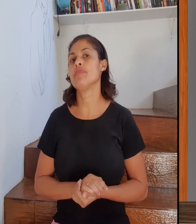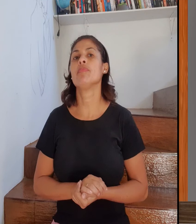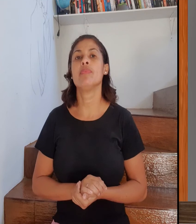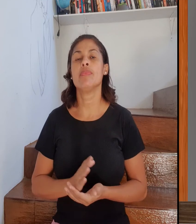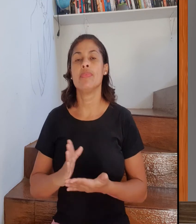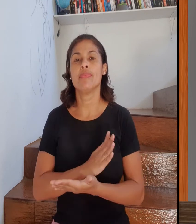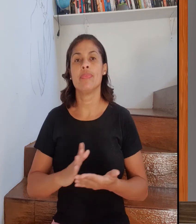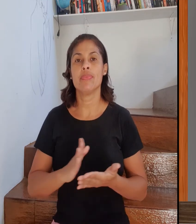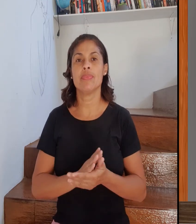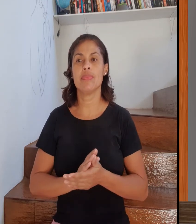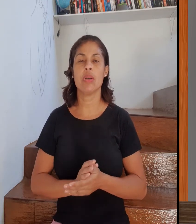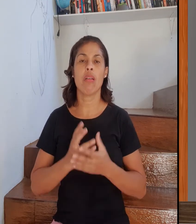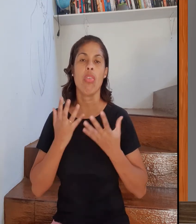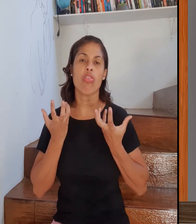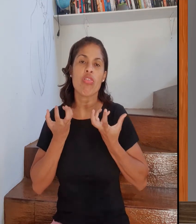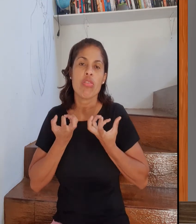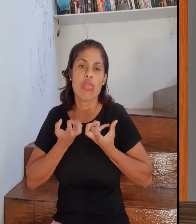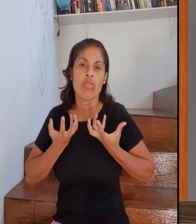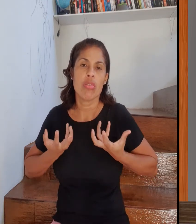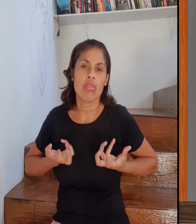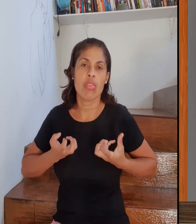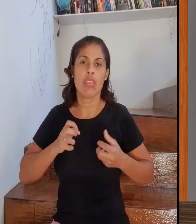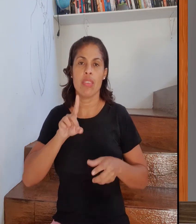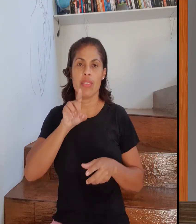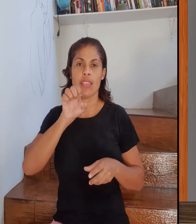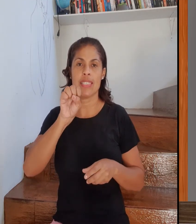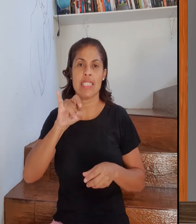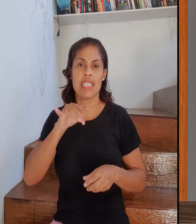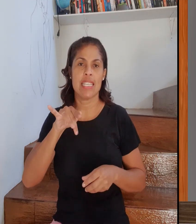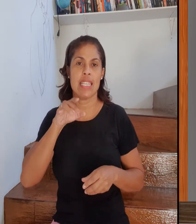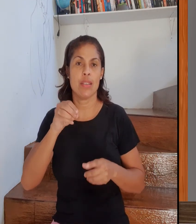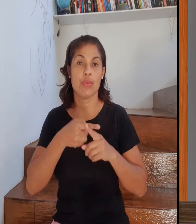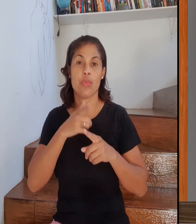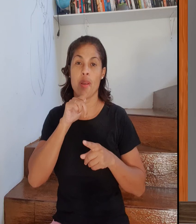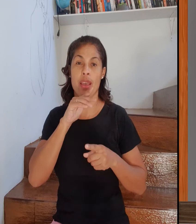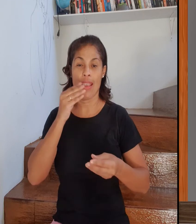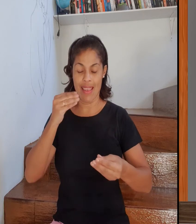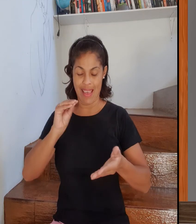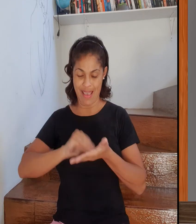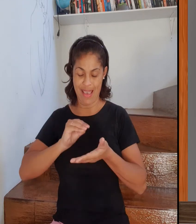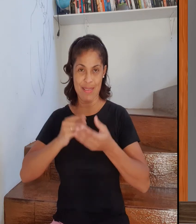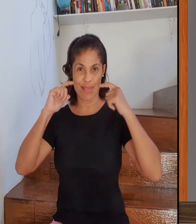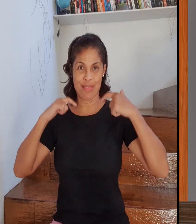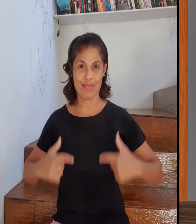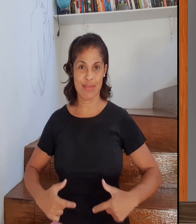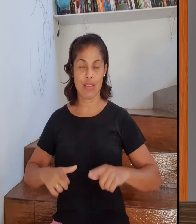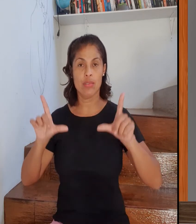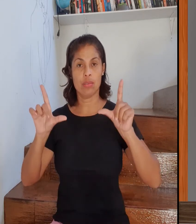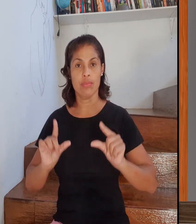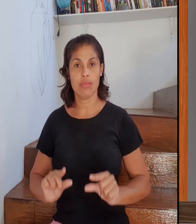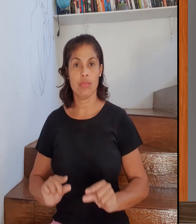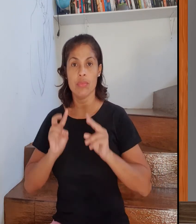pacientes desidratados, com a diminuição da quantidade de água corporal, observa-se diminuição do